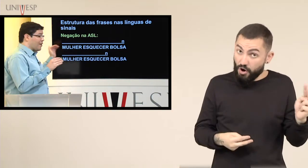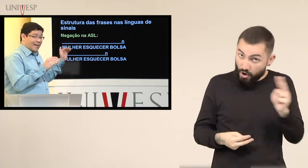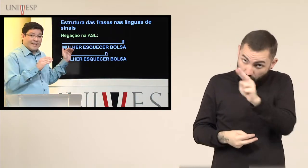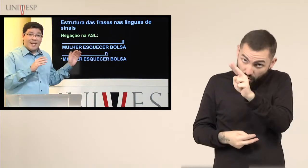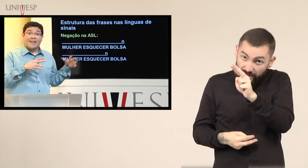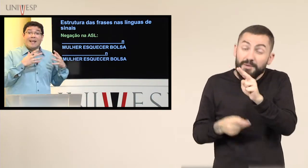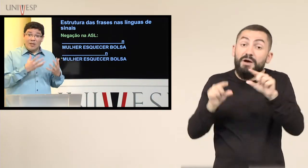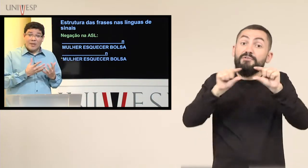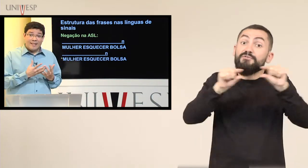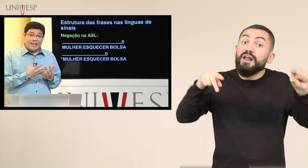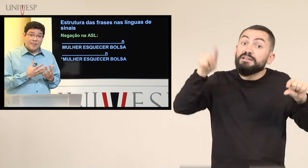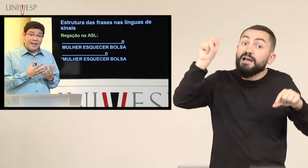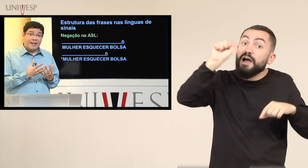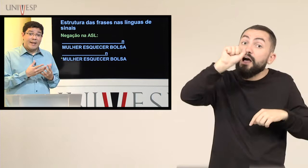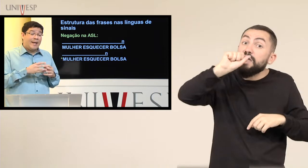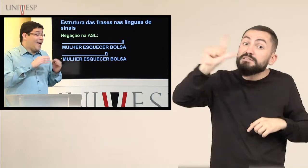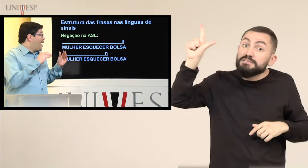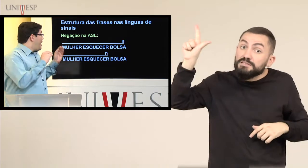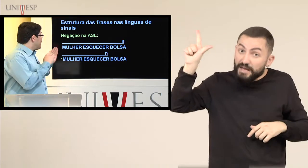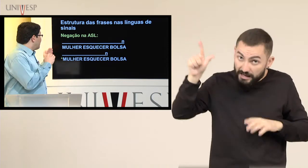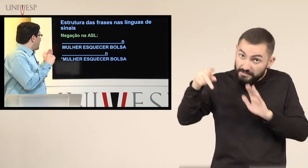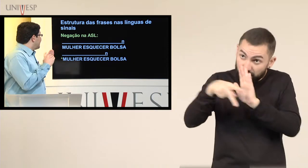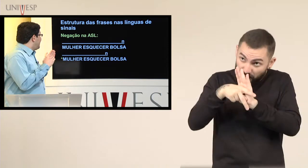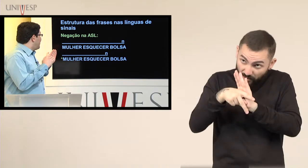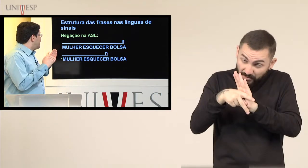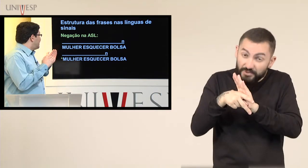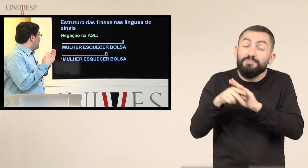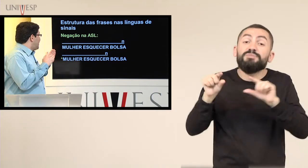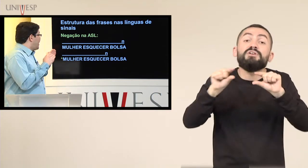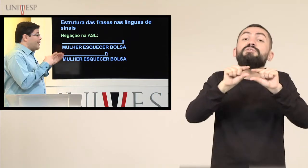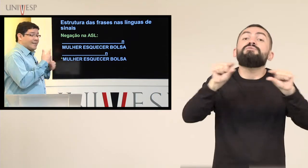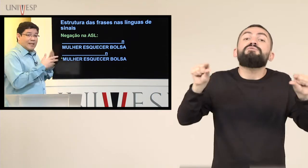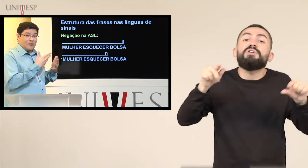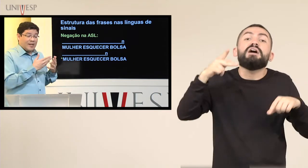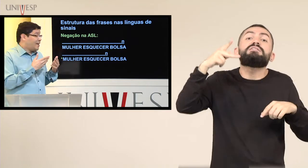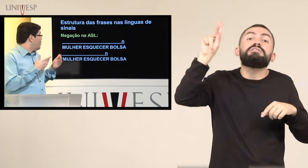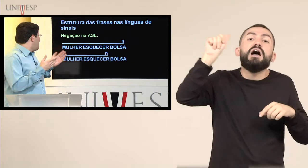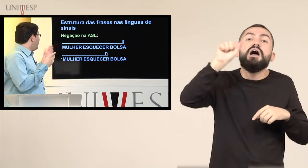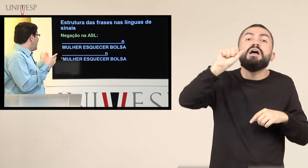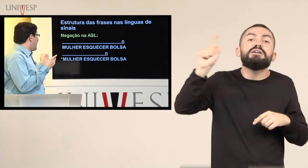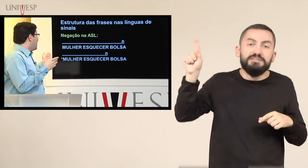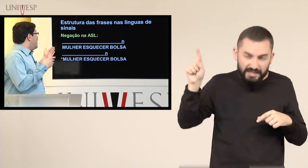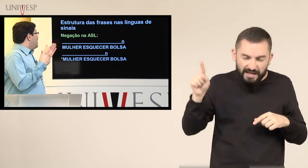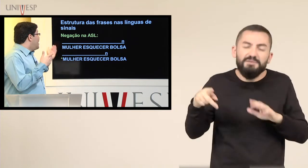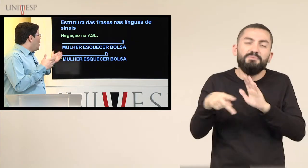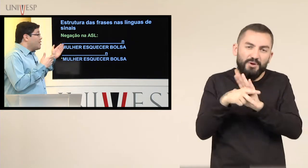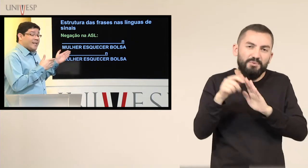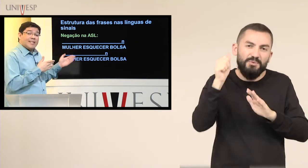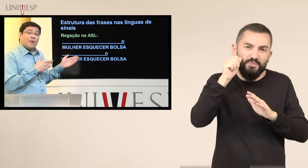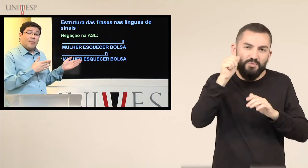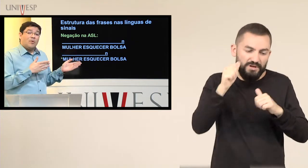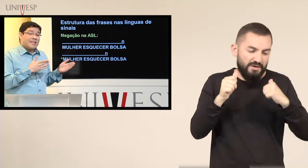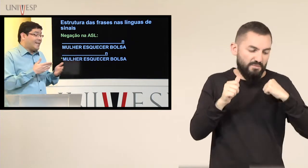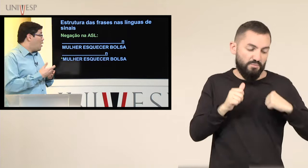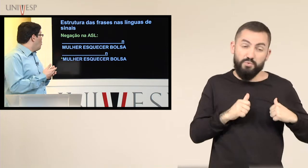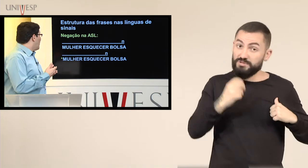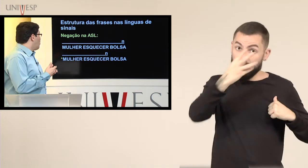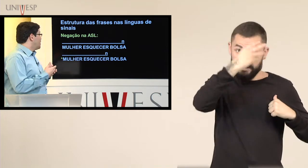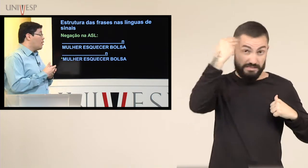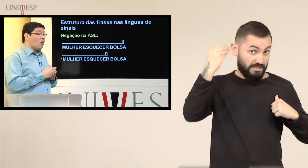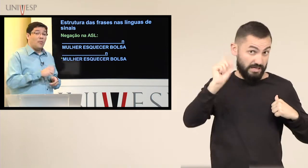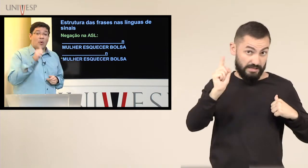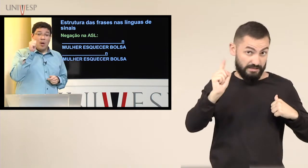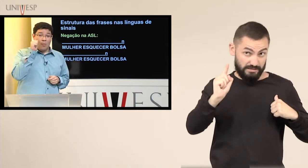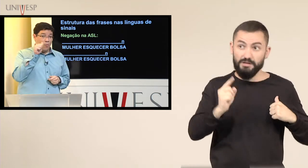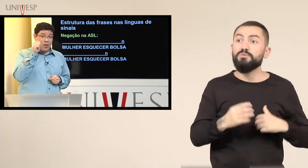a frase é da língua de sinais americana. Essa frase em língua de sinais americana, significando que a mulher não esqueceu a bolsa, seria alguma